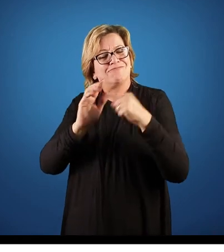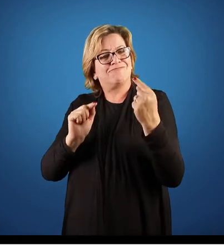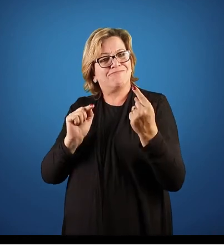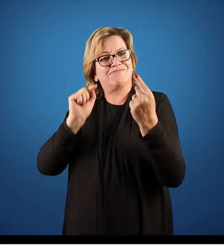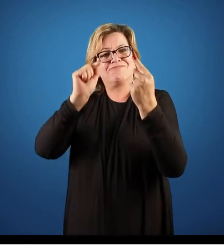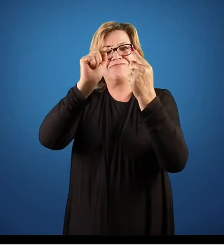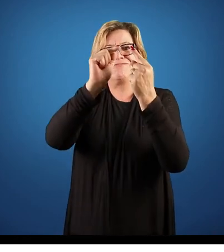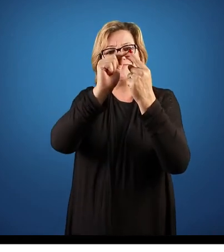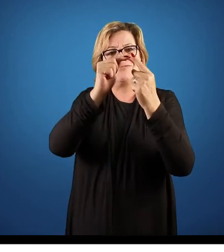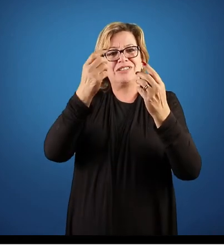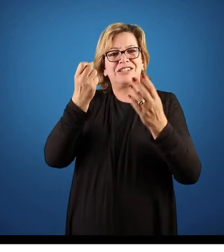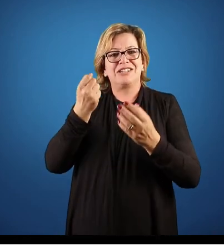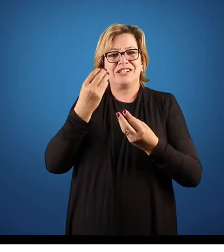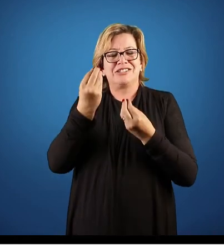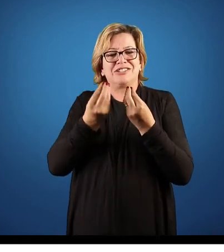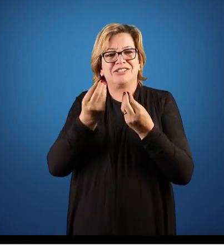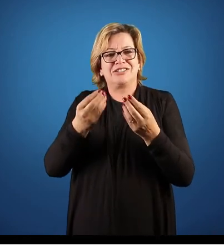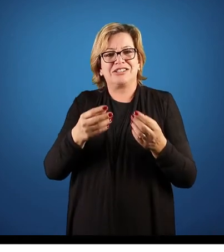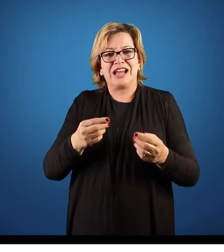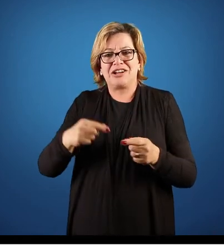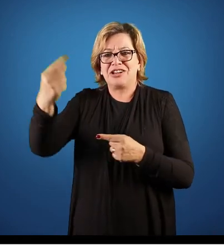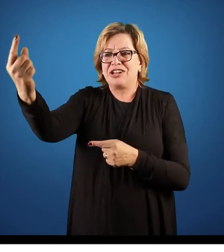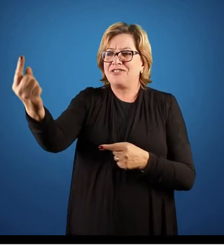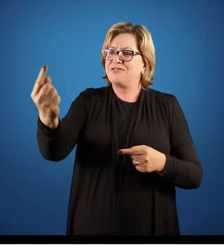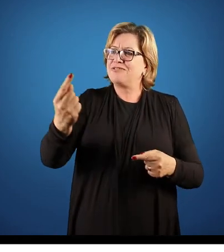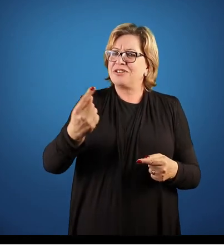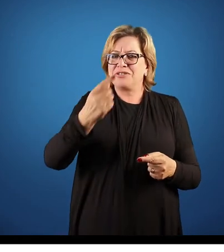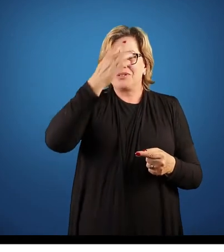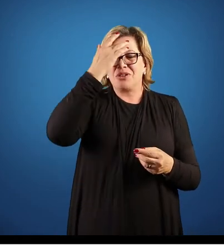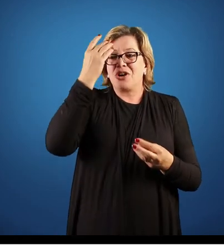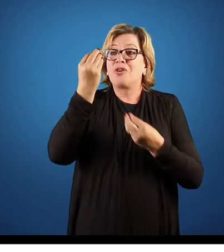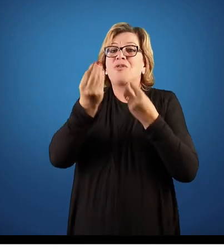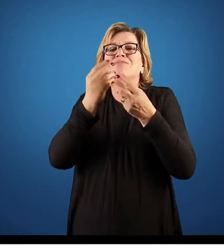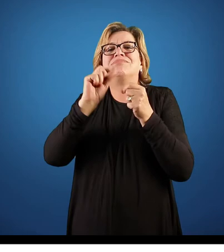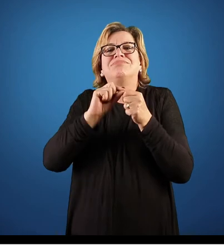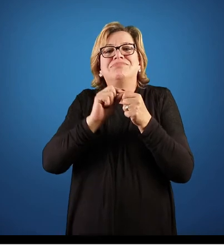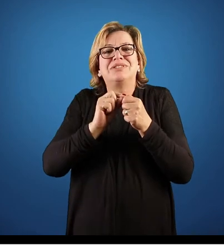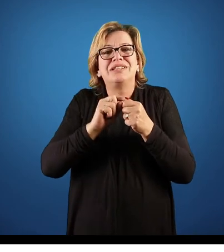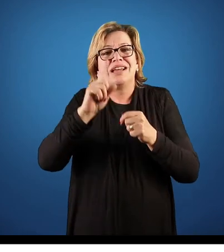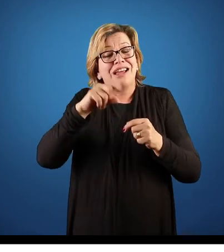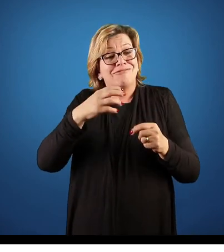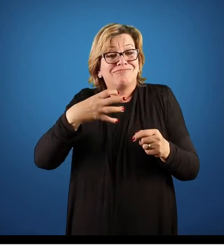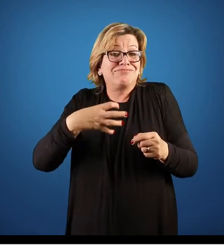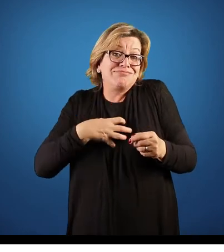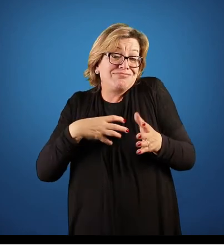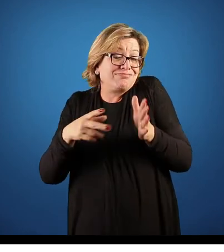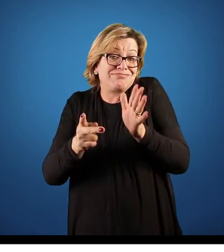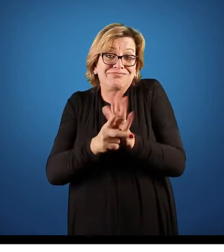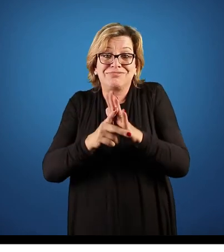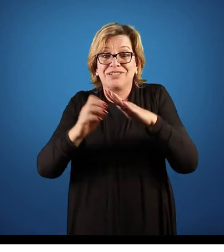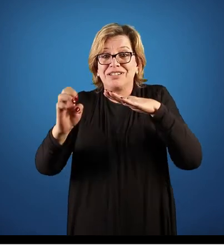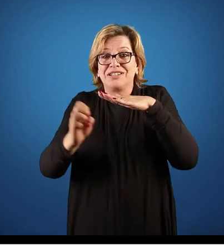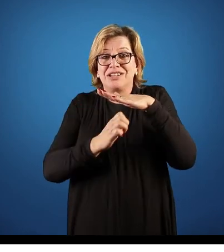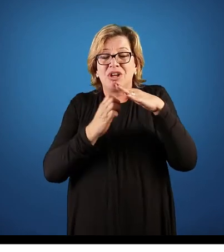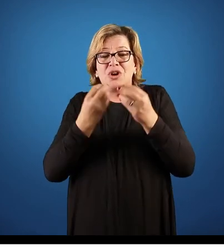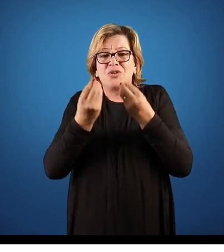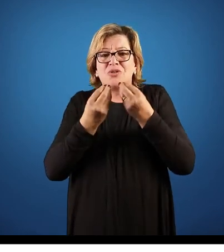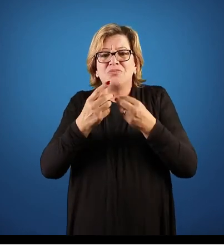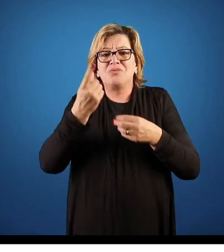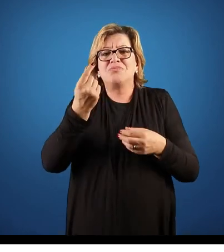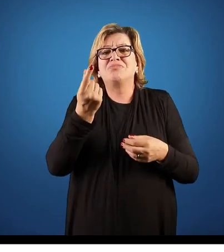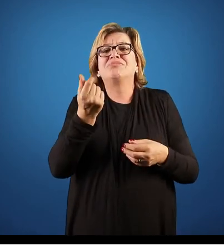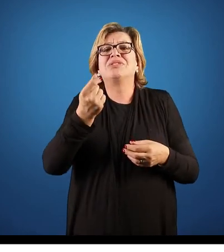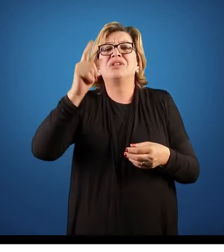atendendo seus objetivos daquela forma chega um cliente vai atender ele desce dessa forma suas políticas qualquer política de desconto qualquer